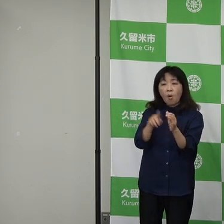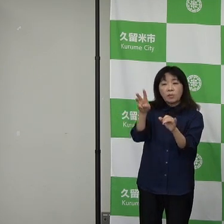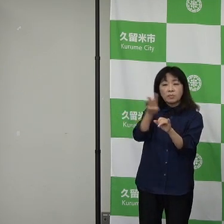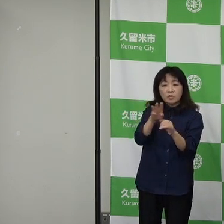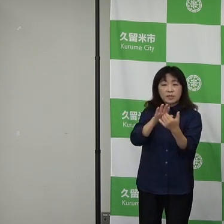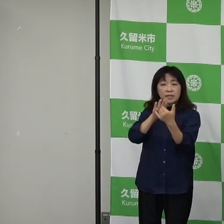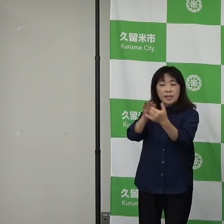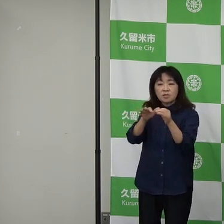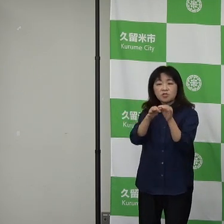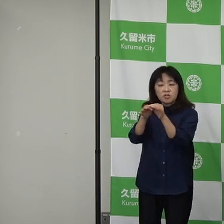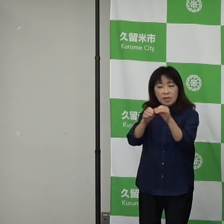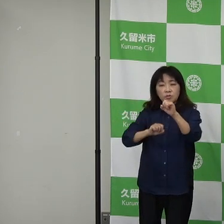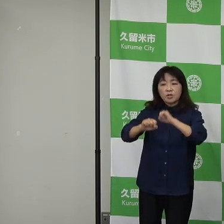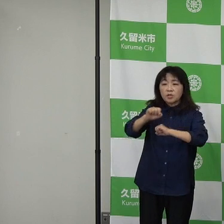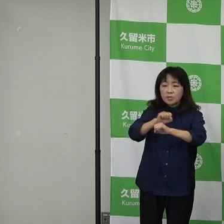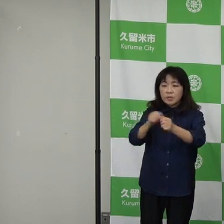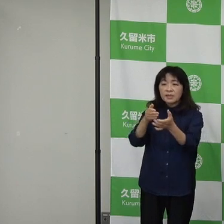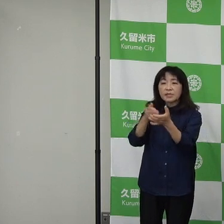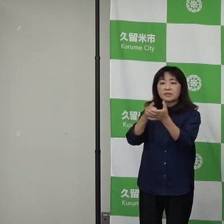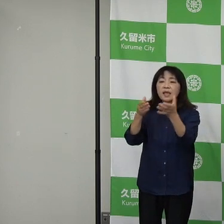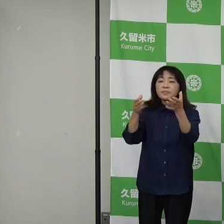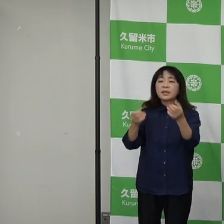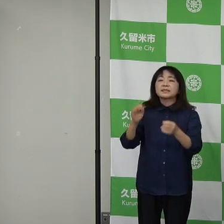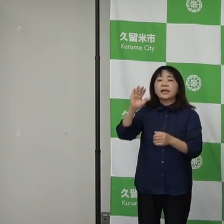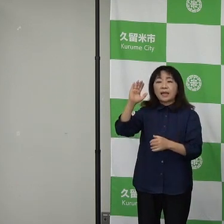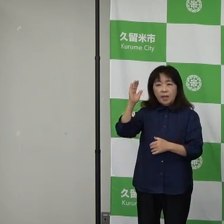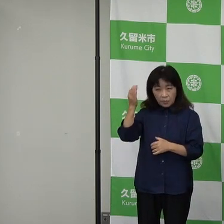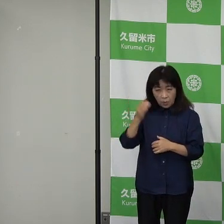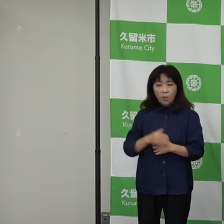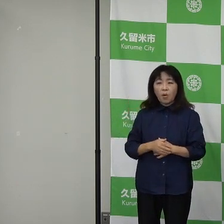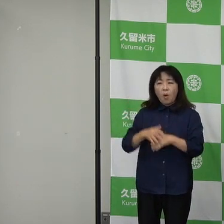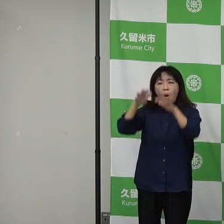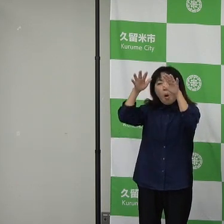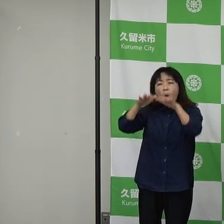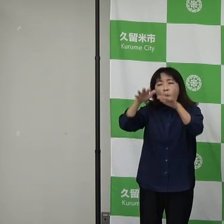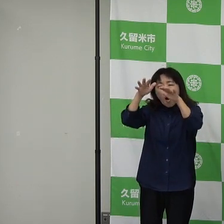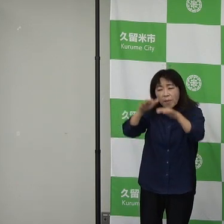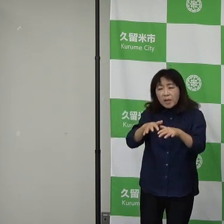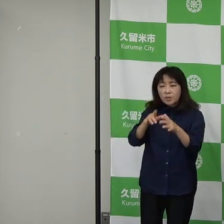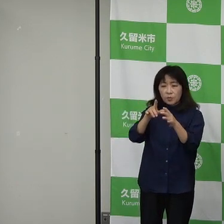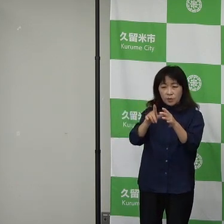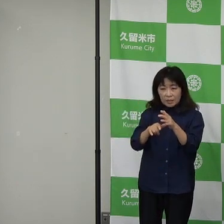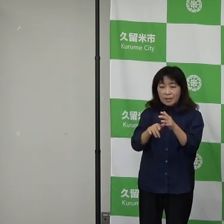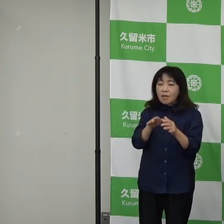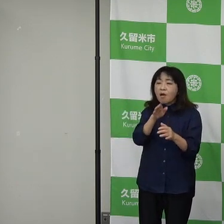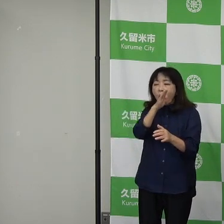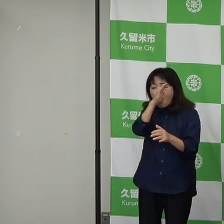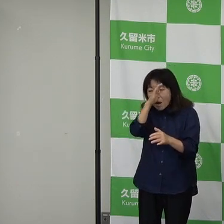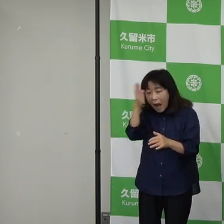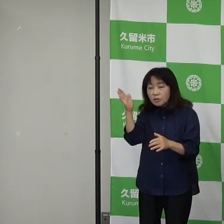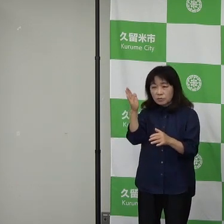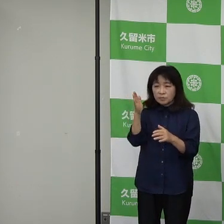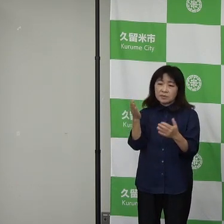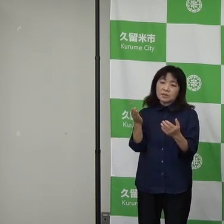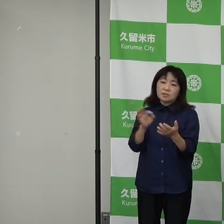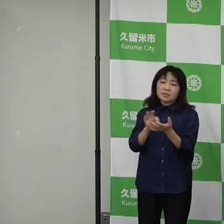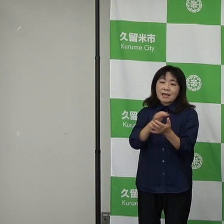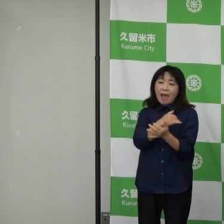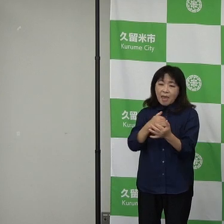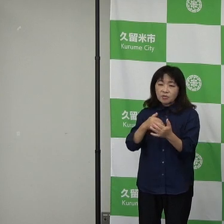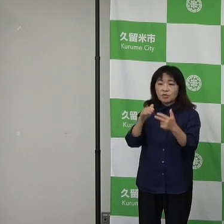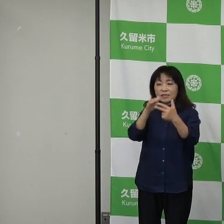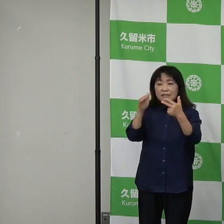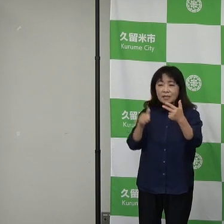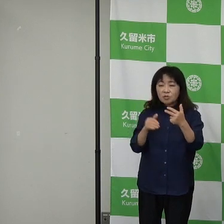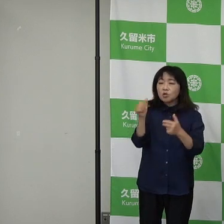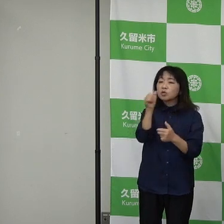取り組みについて説明してまいりましたが、大雨が降った際に本格稼働する施設の紹介、関係